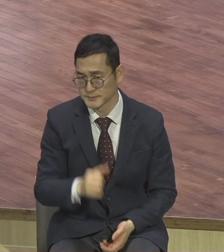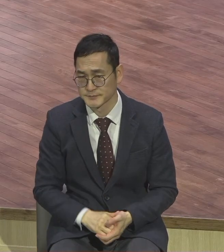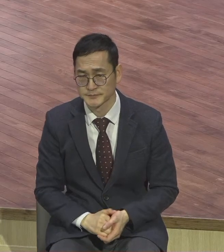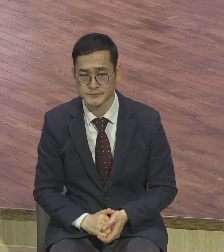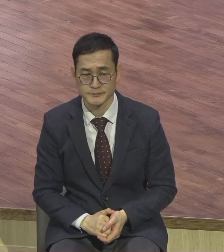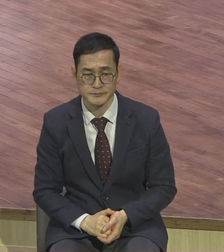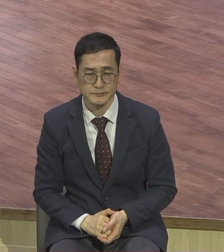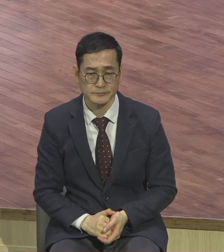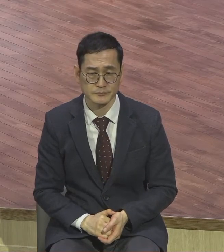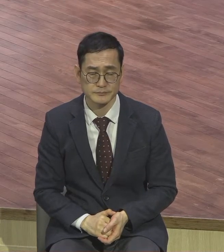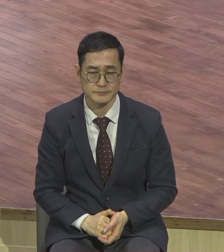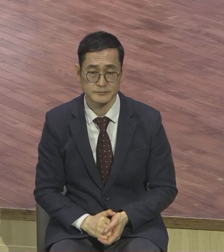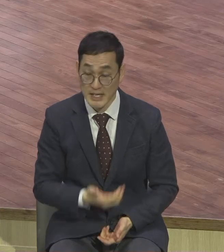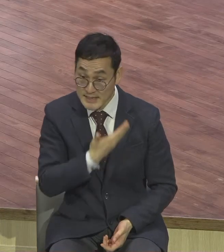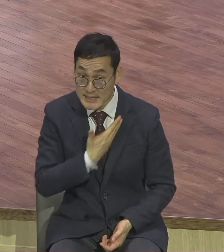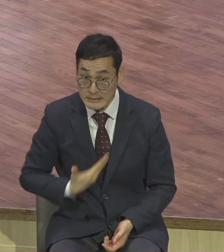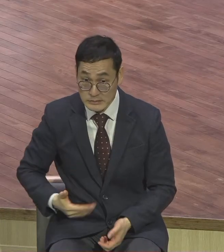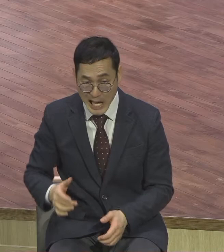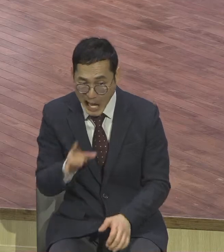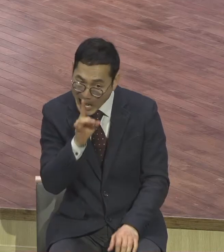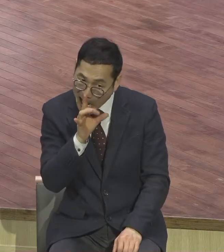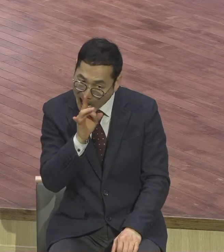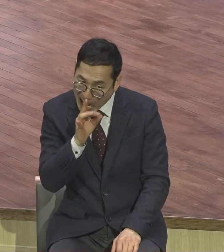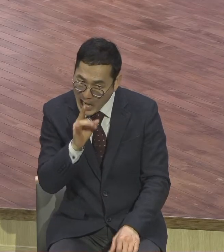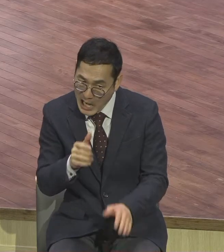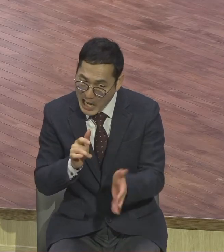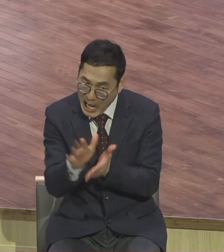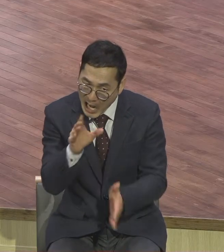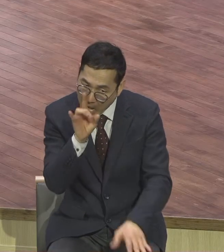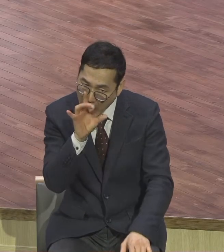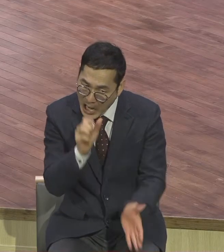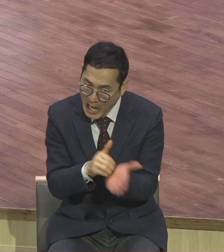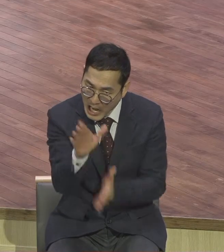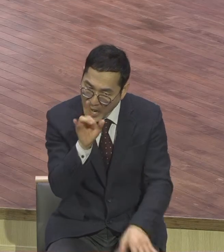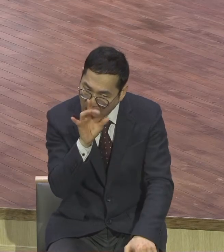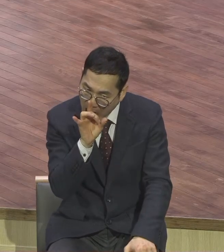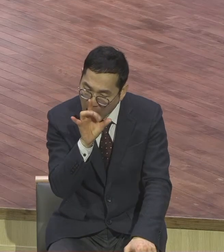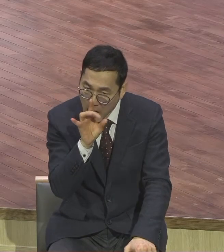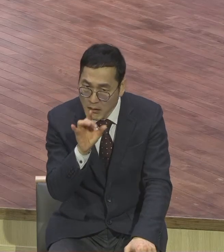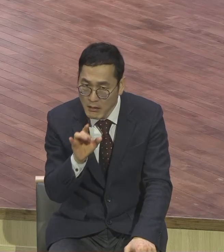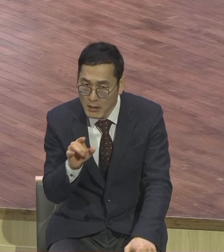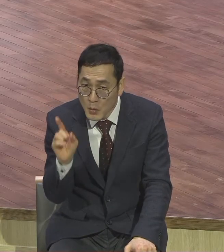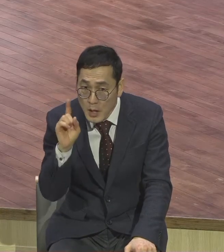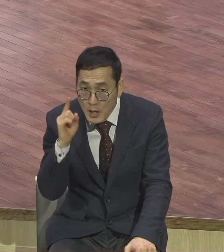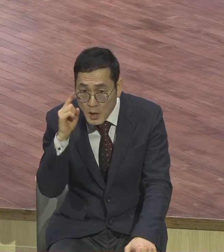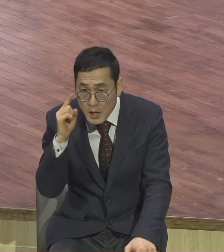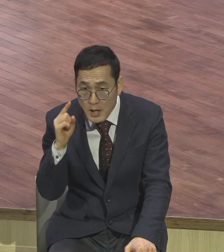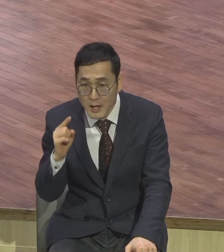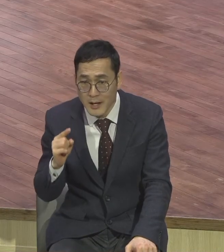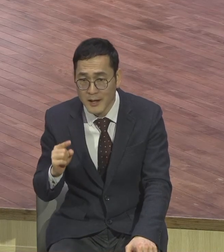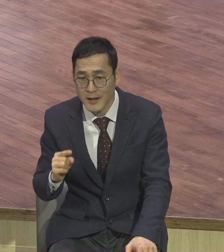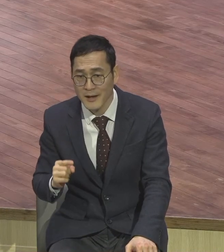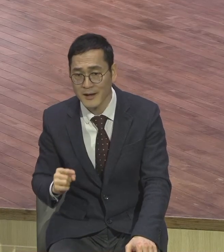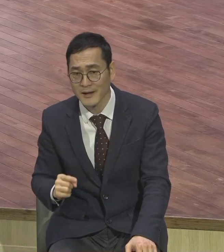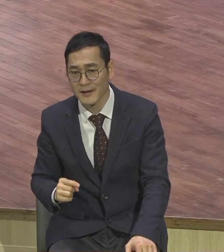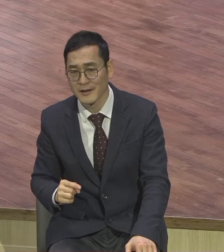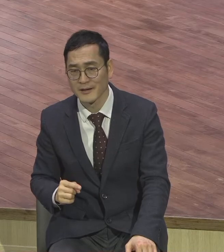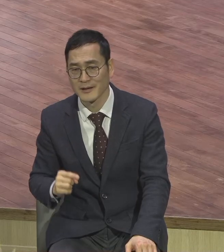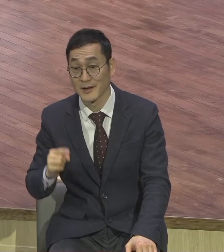그런데 제자들이 지금 왜 안됩니까 체험을 하고 나니까 뭐가 생겼냐 어 나도 되네